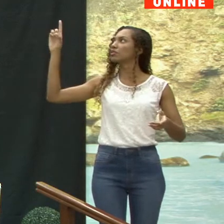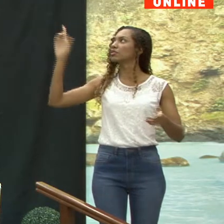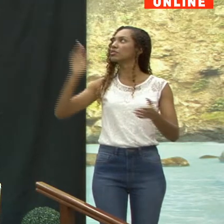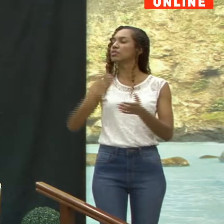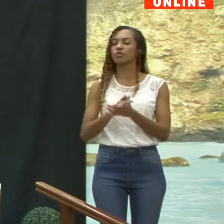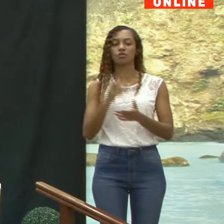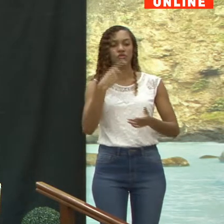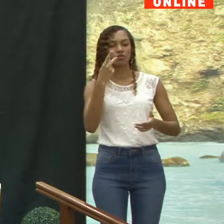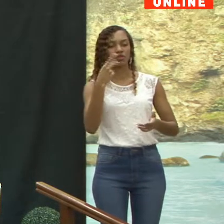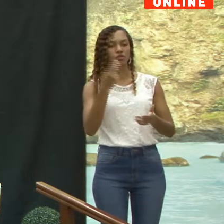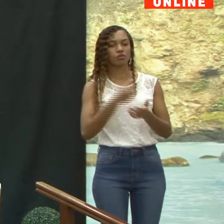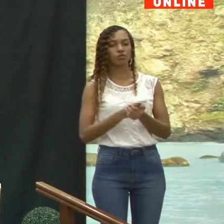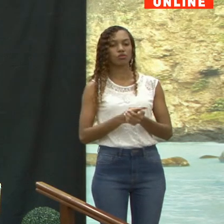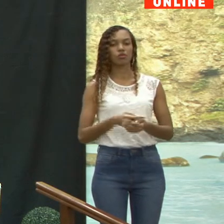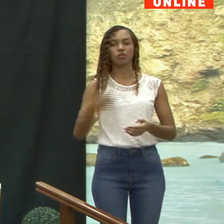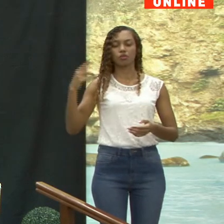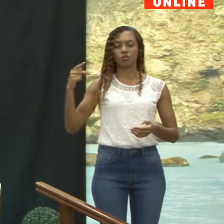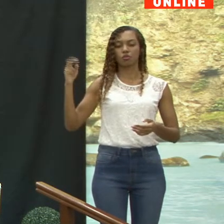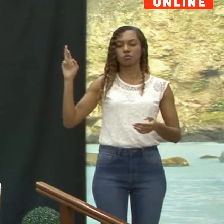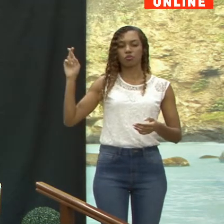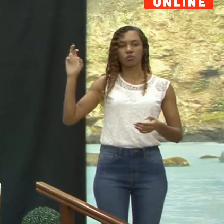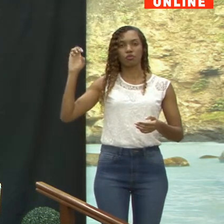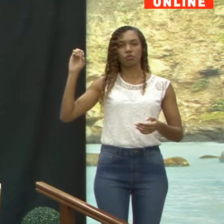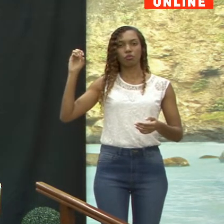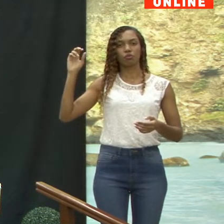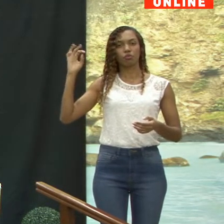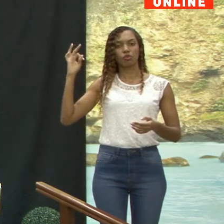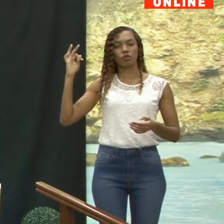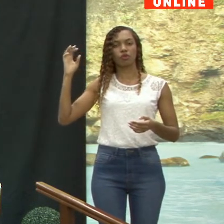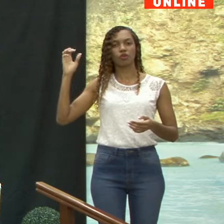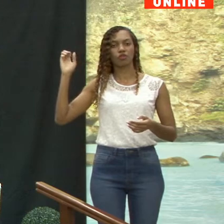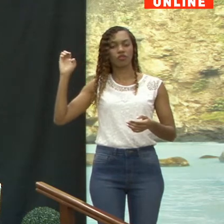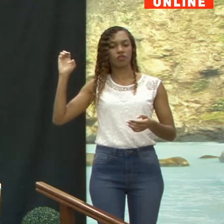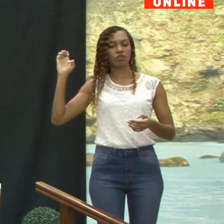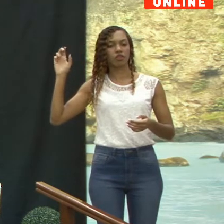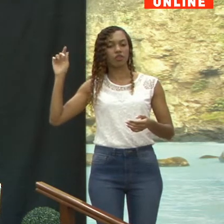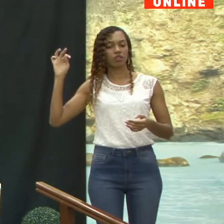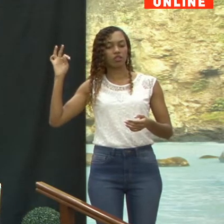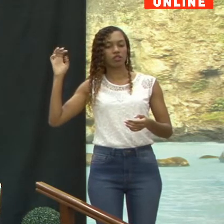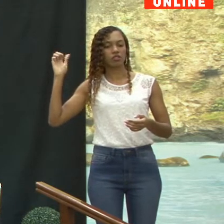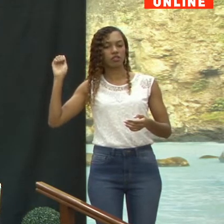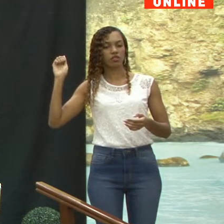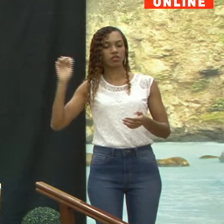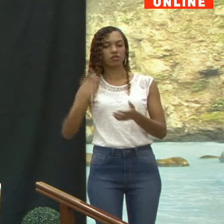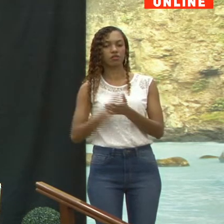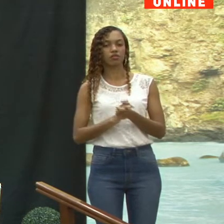fadado a morrer de sede e de fome.